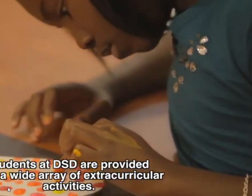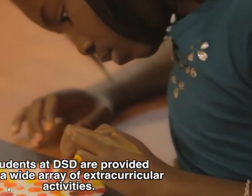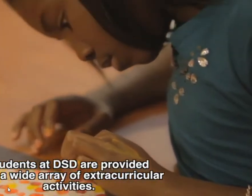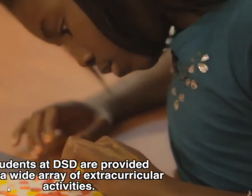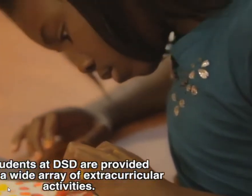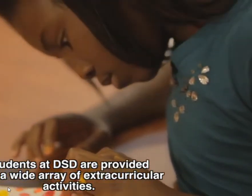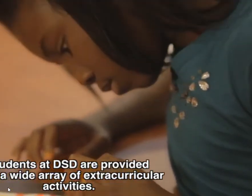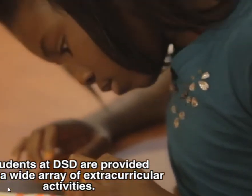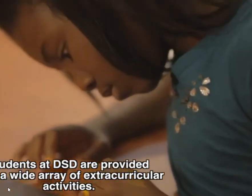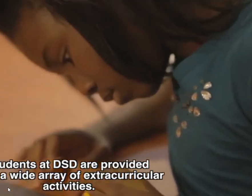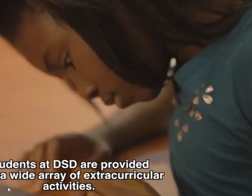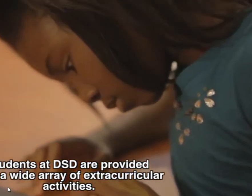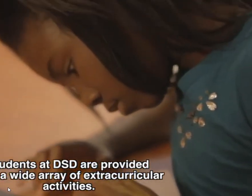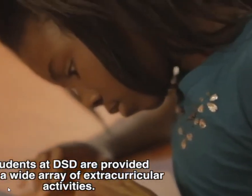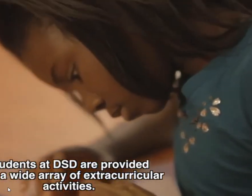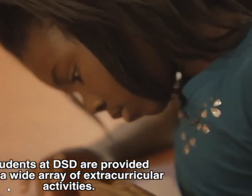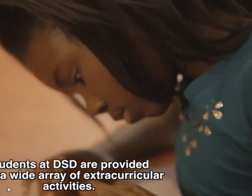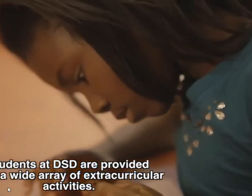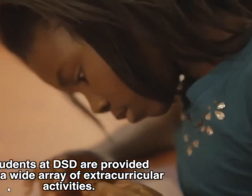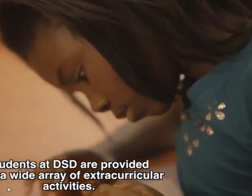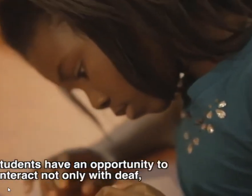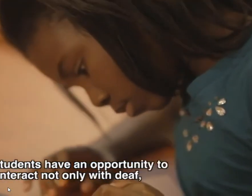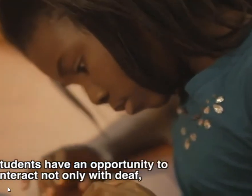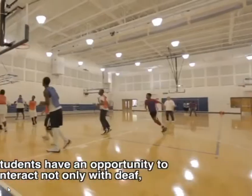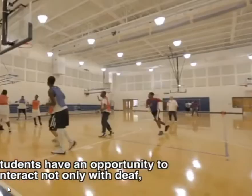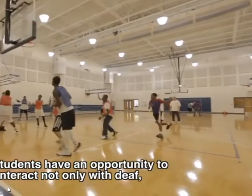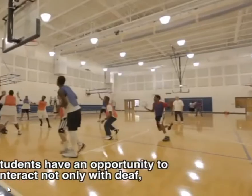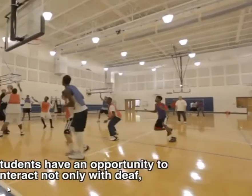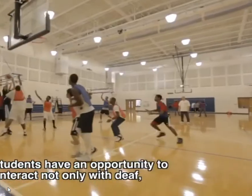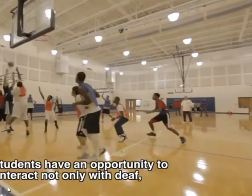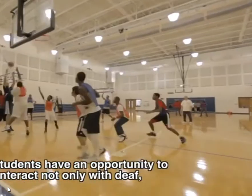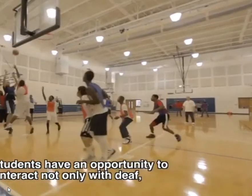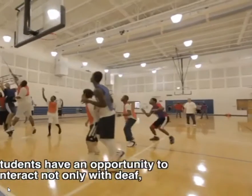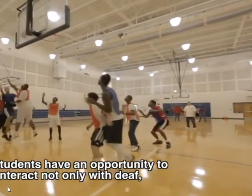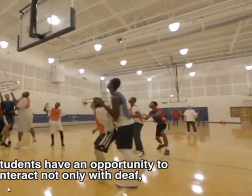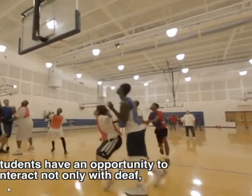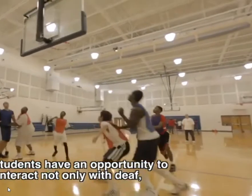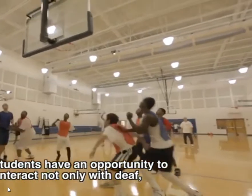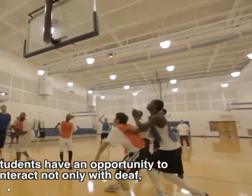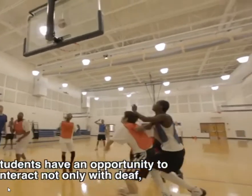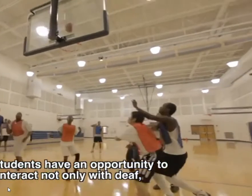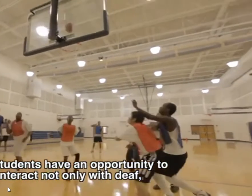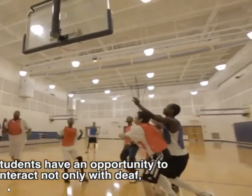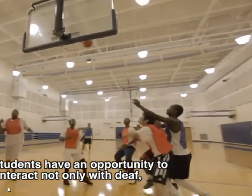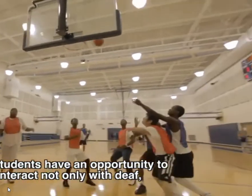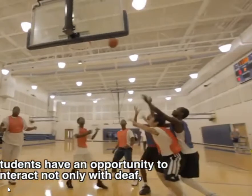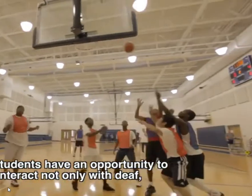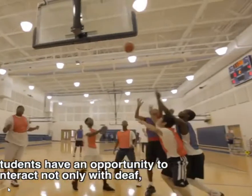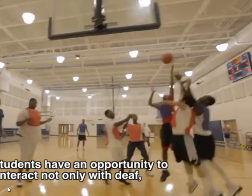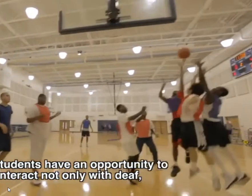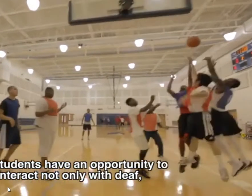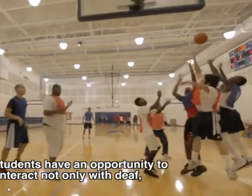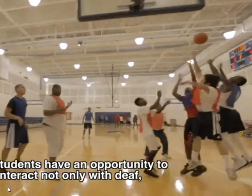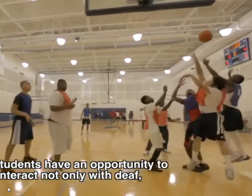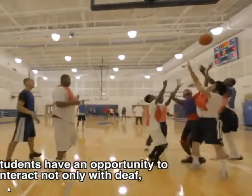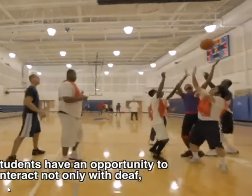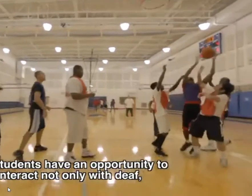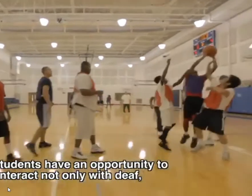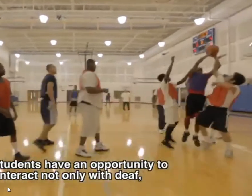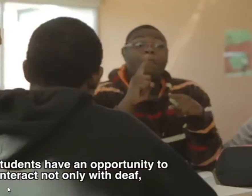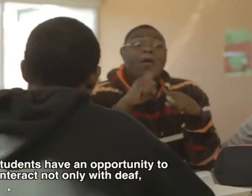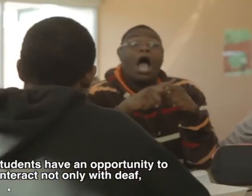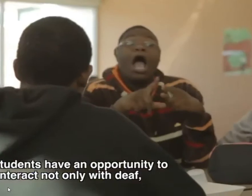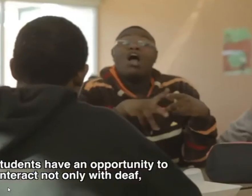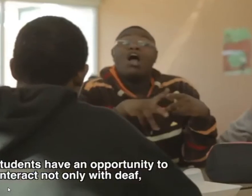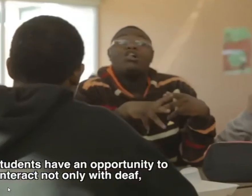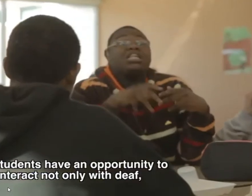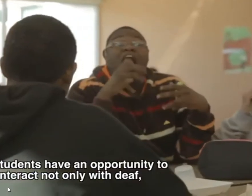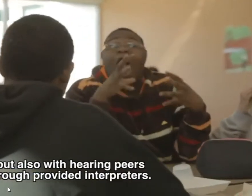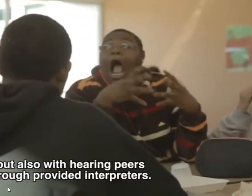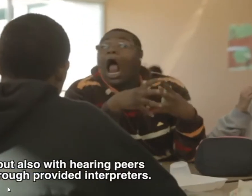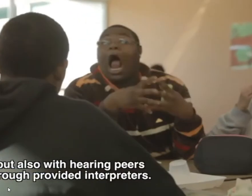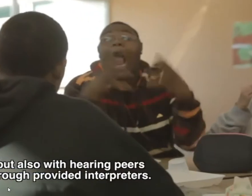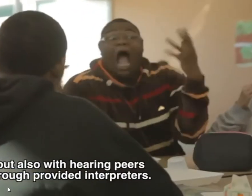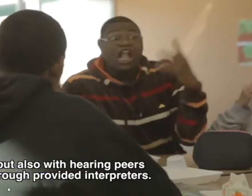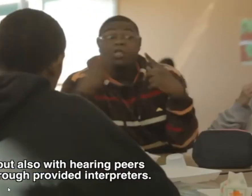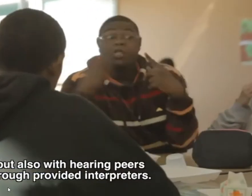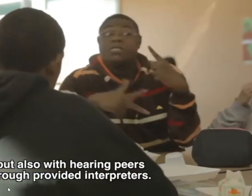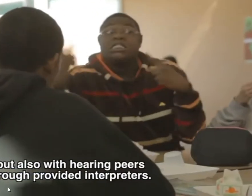oportunidades variadas de actividades extracurriculares para interactuar no solo con compañeros sordos,